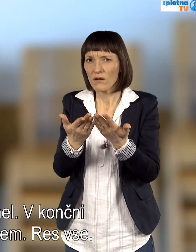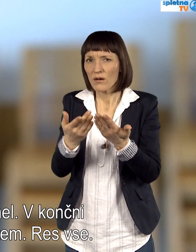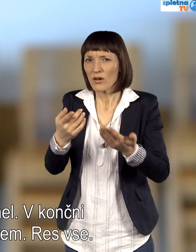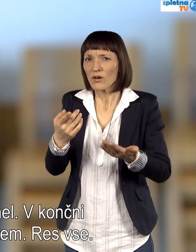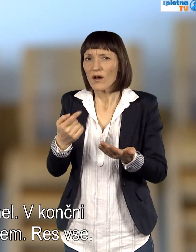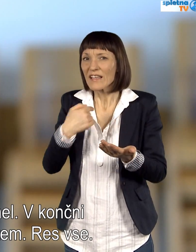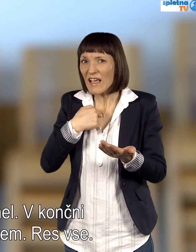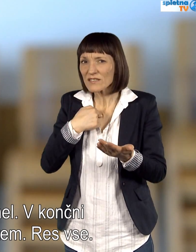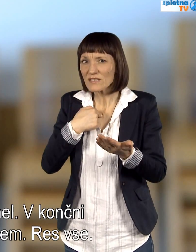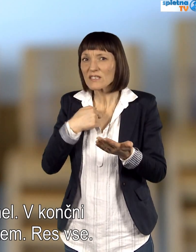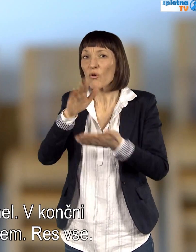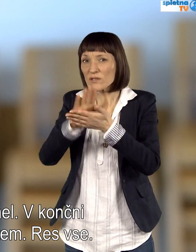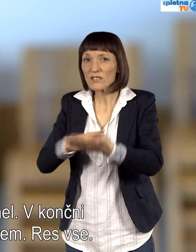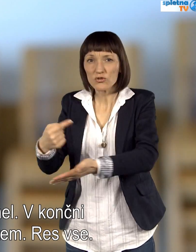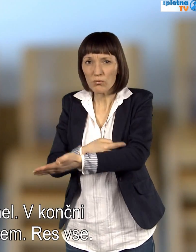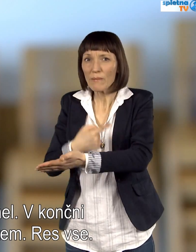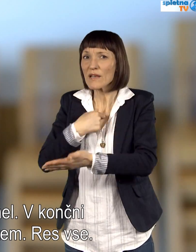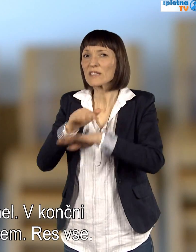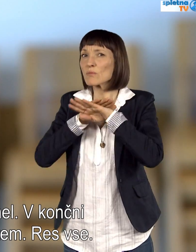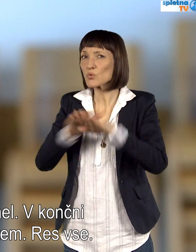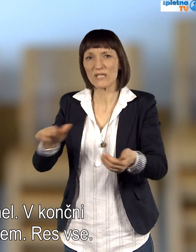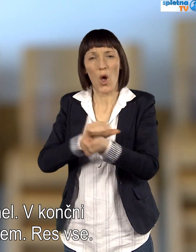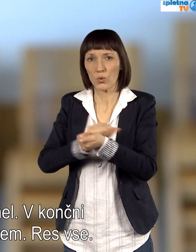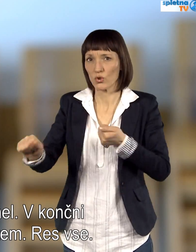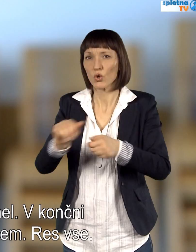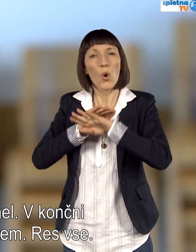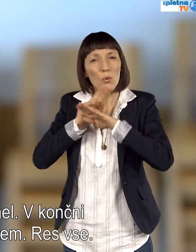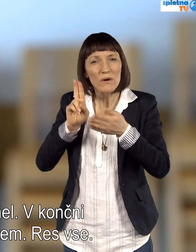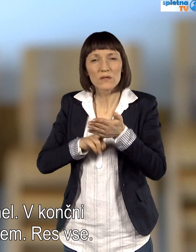Pa sem v končni fazi vse uničil s tem. Res vse.